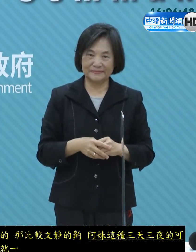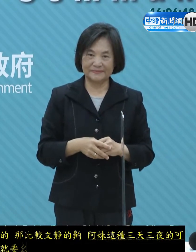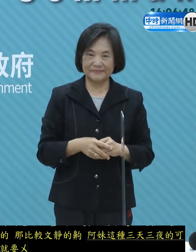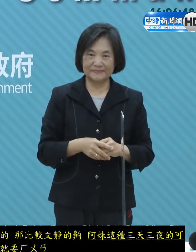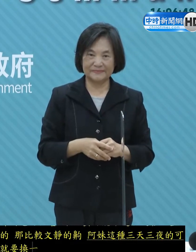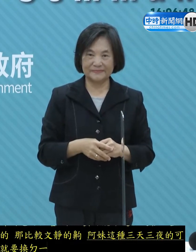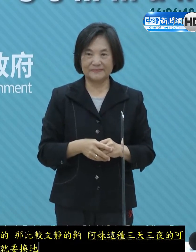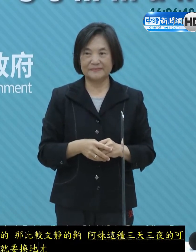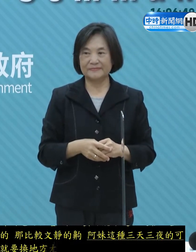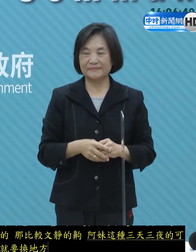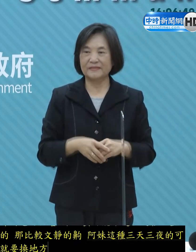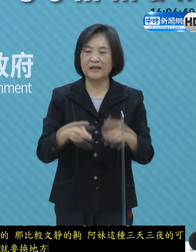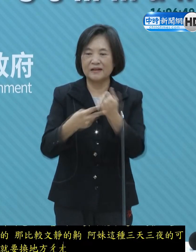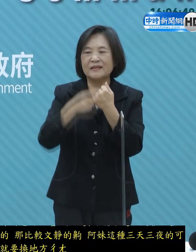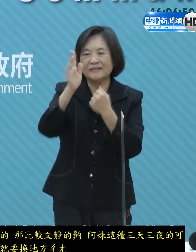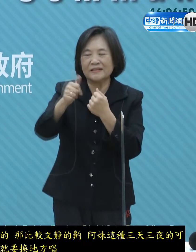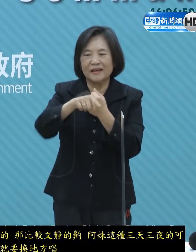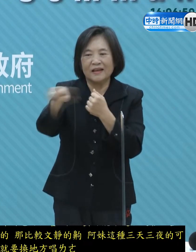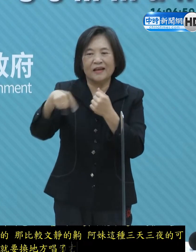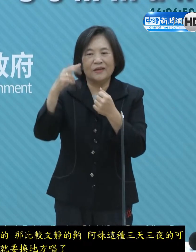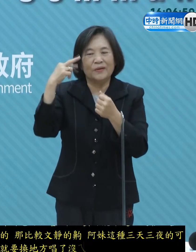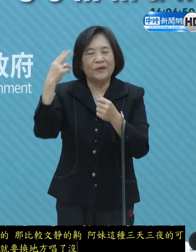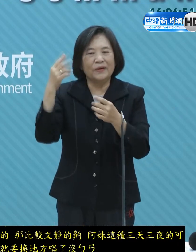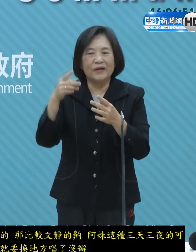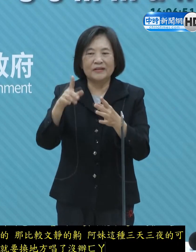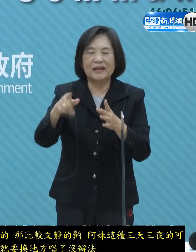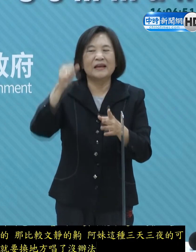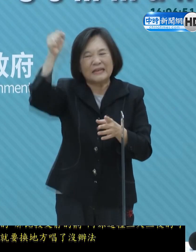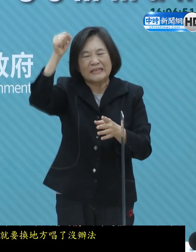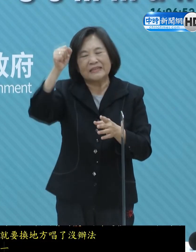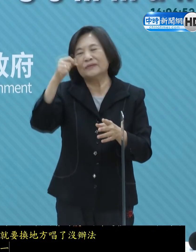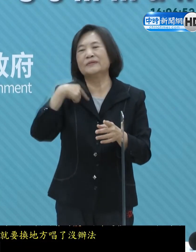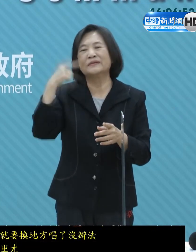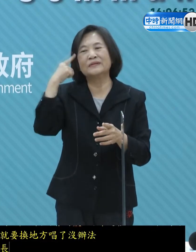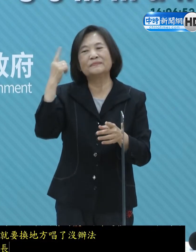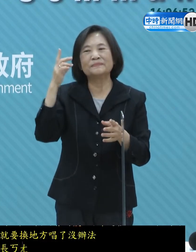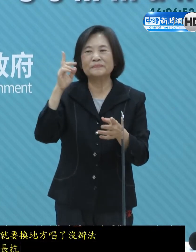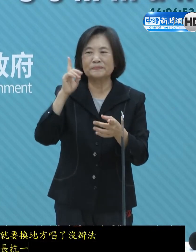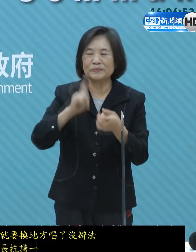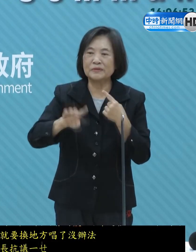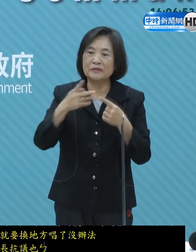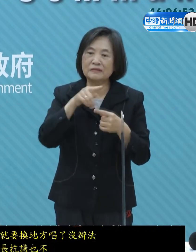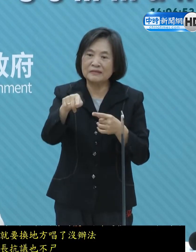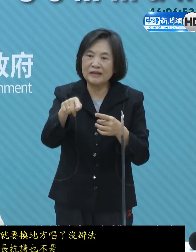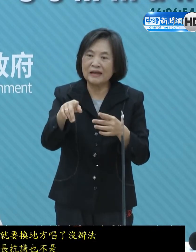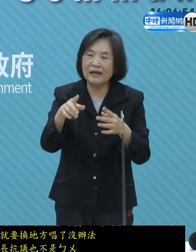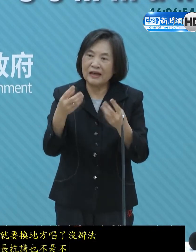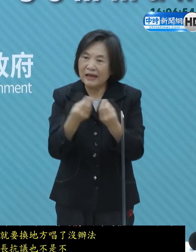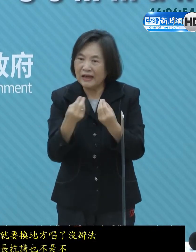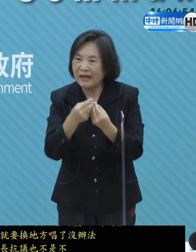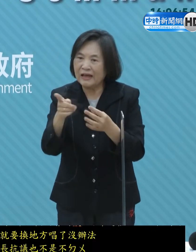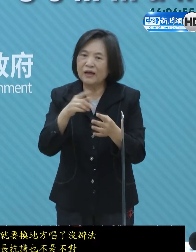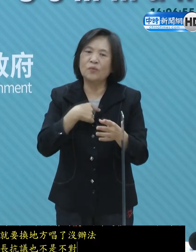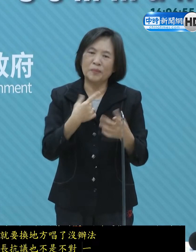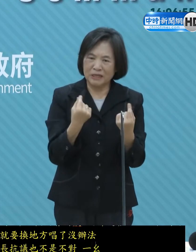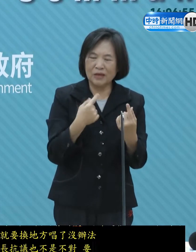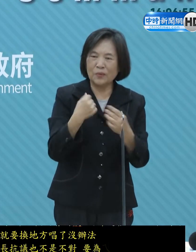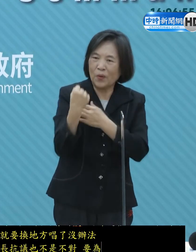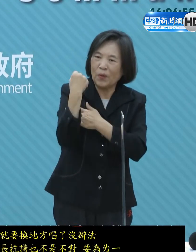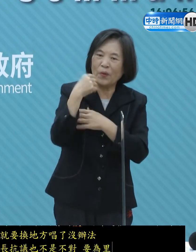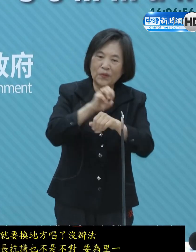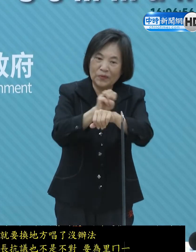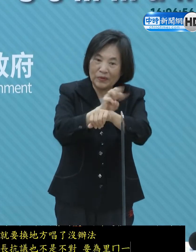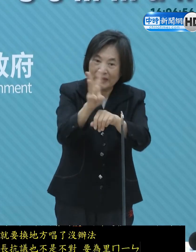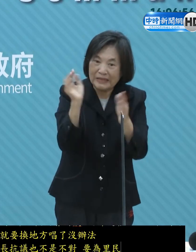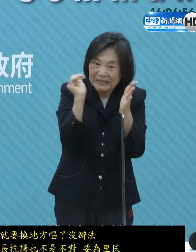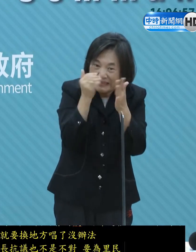至于说，不，里长也是，也不是说他抗议不对的，就是说他总是他替李明请命嘛，我们也是很努力的，三个钟头